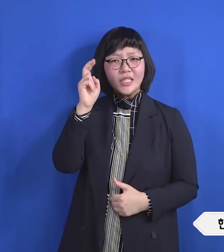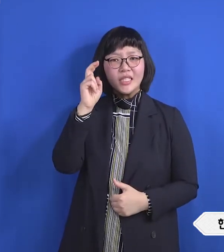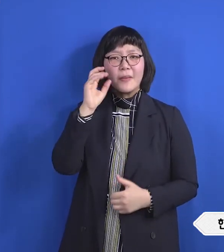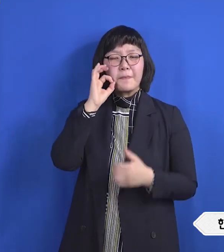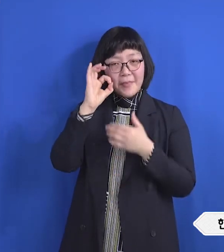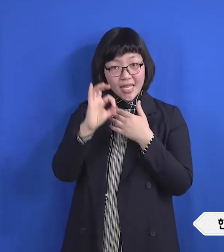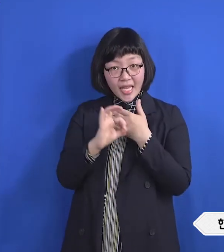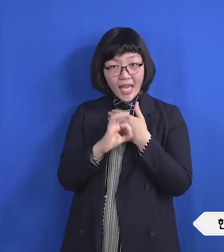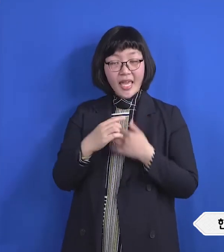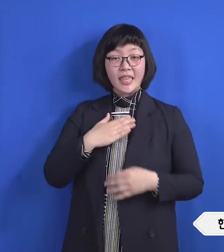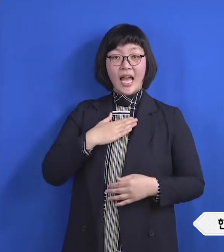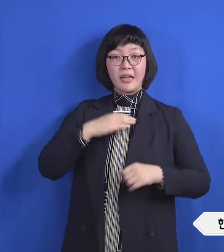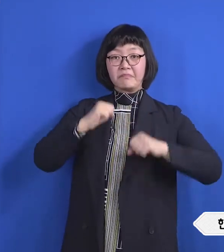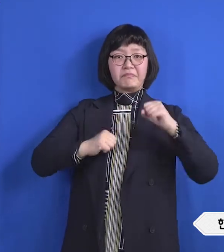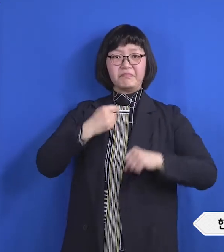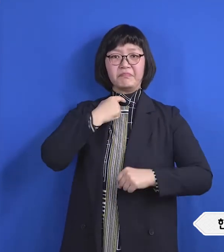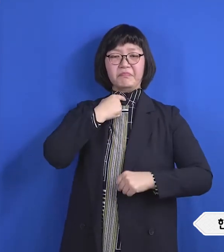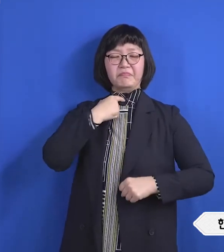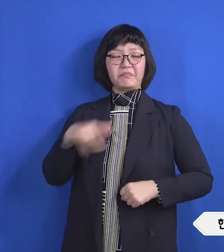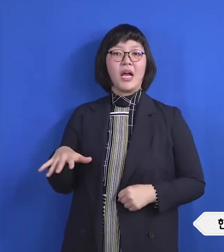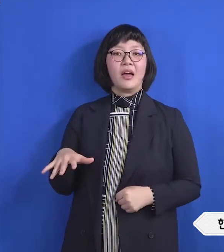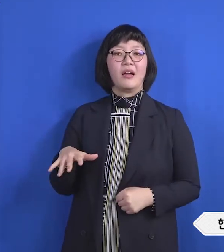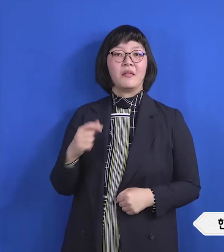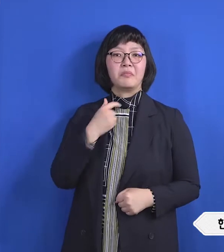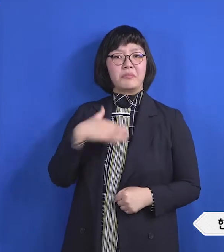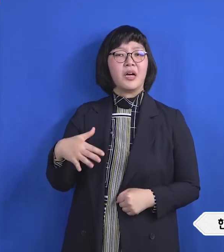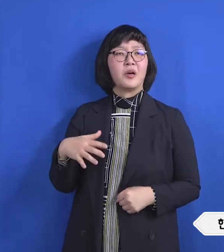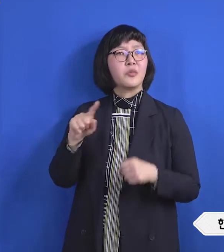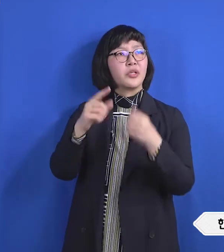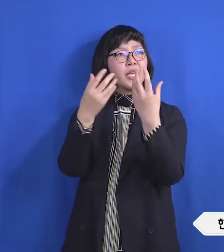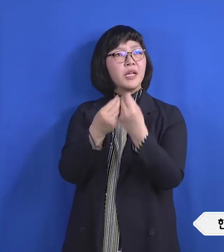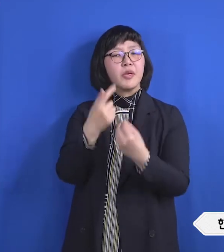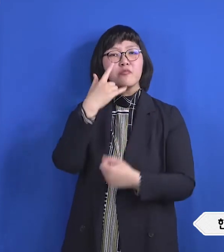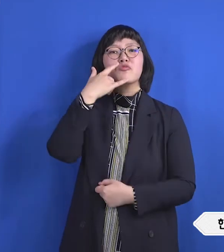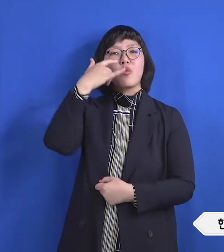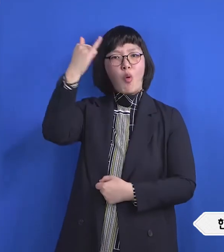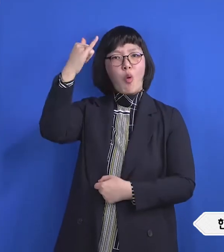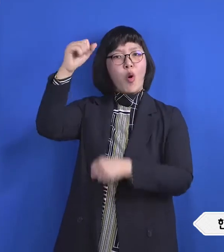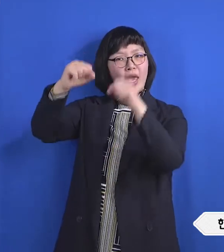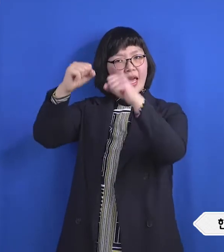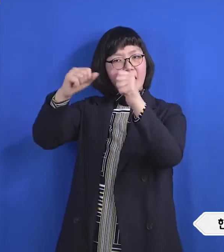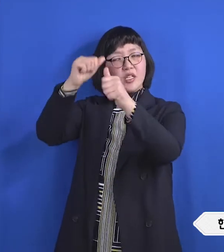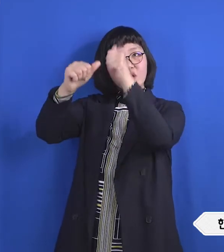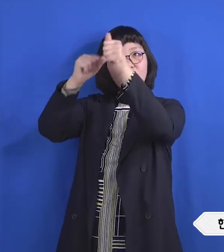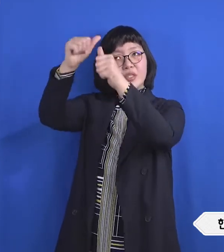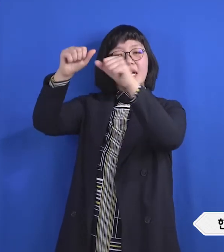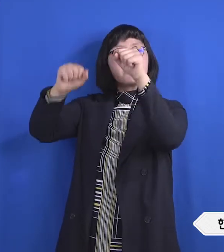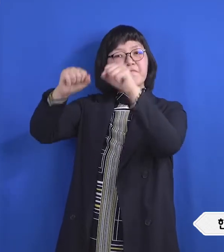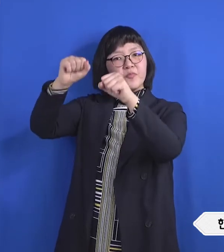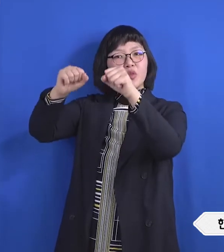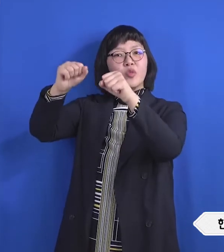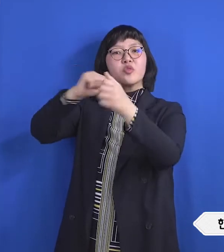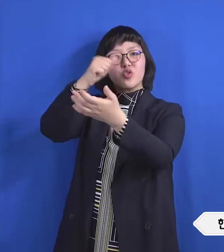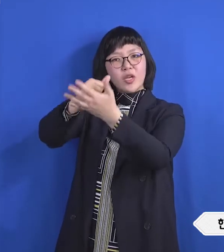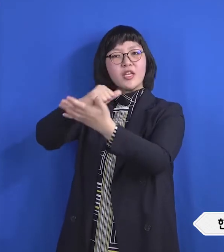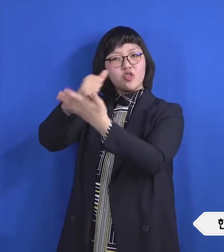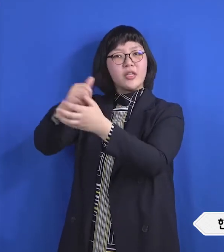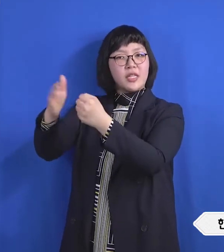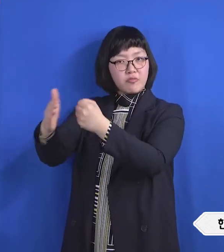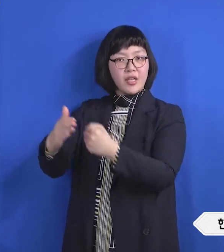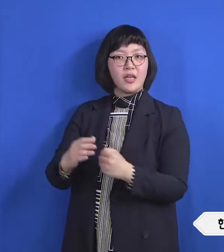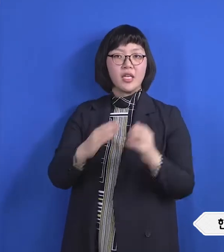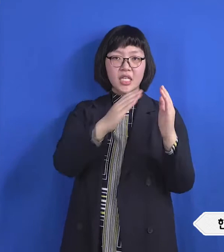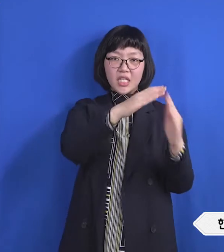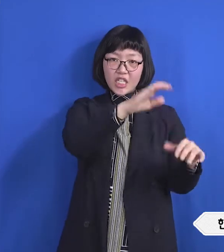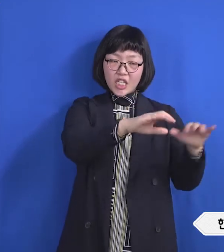만약에 내가 행한 일이 아닌데, 부모가 행한 일 때문에, 조상이 행한 일 때문에, 혹은 무슨 이웃이 행한